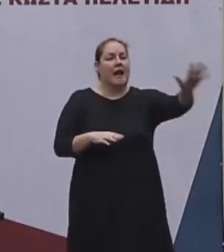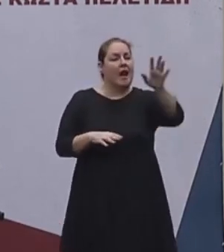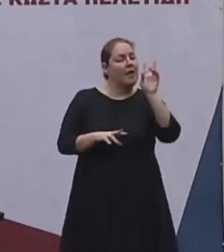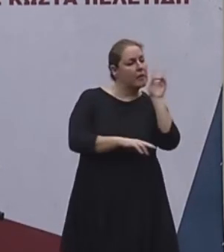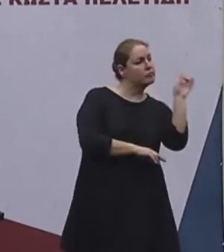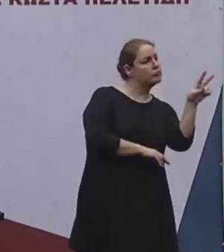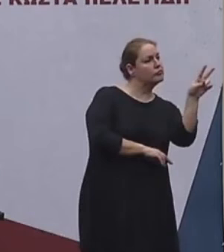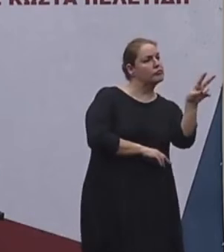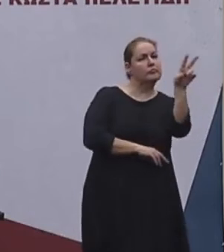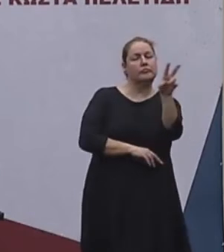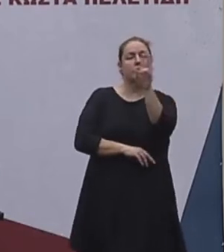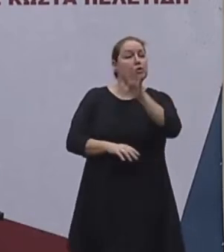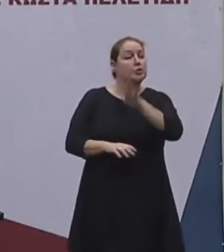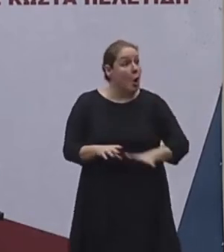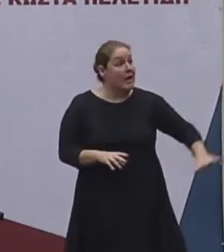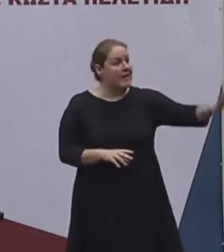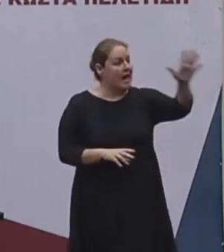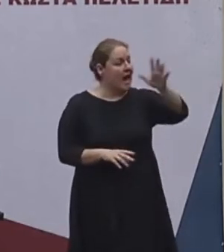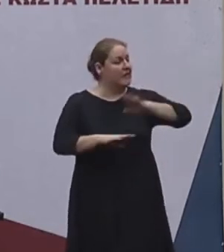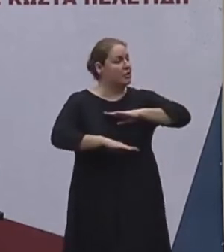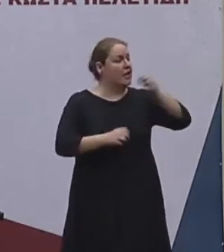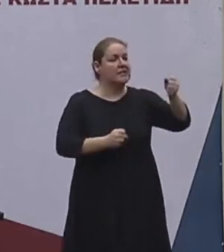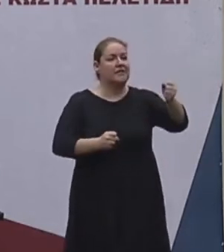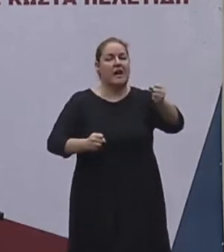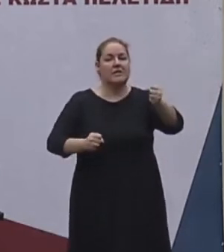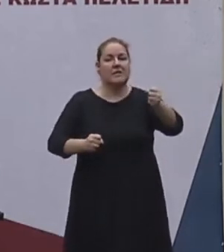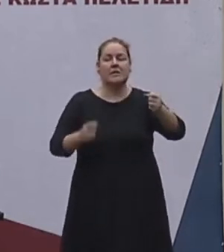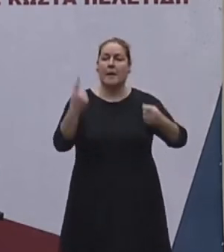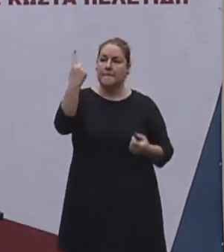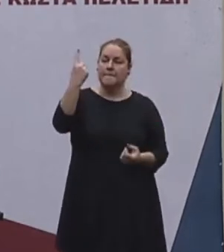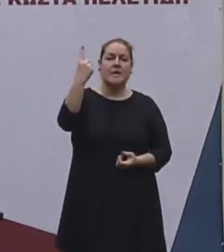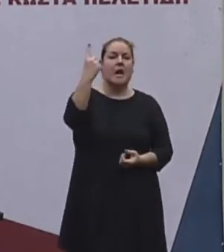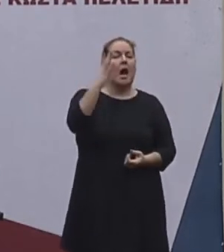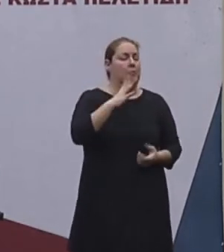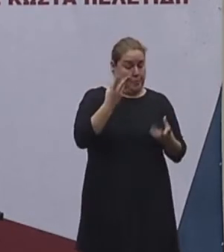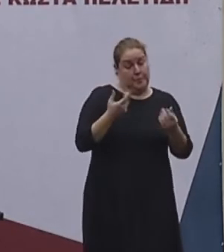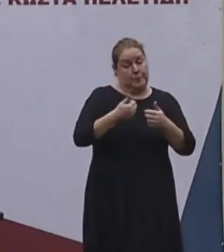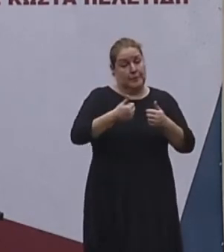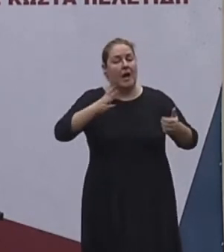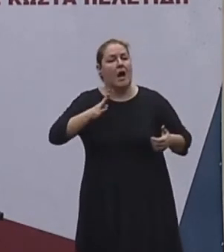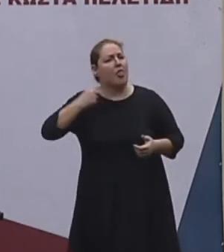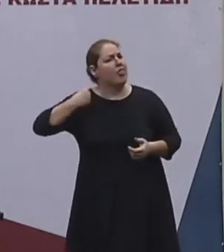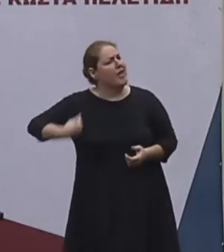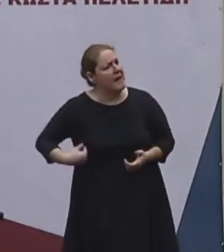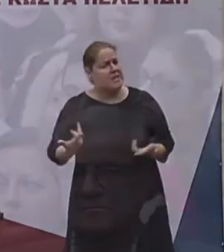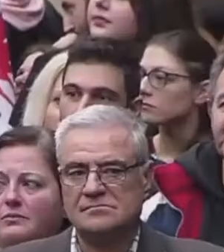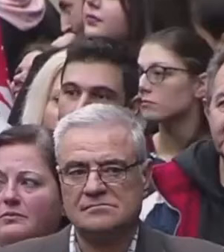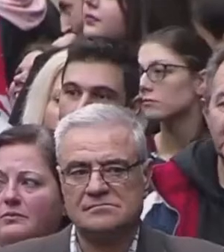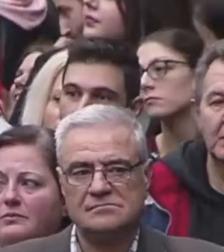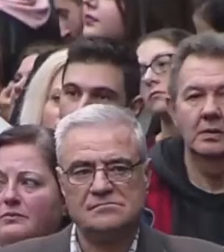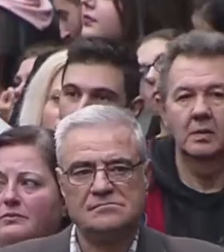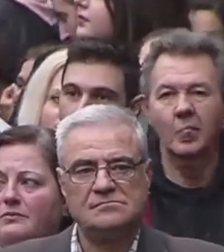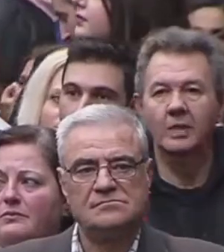στρατηγικές επενδύσεις των ΗΠΑ στην Ελλάδα, μια σειρά πρόθυμοι αυτοδιοικητικοί παράγοντες, δήμαρχοι και